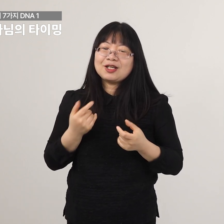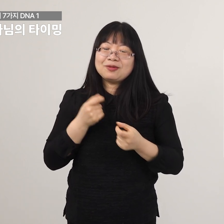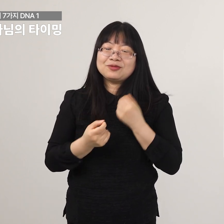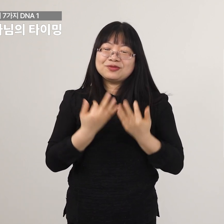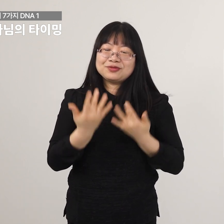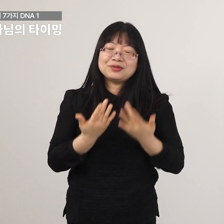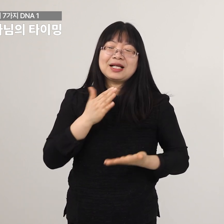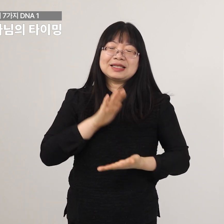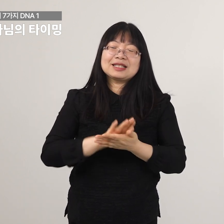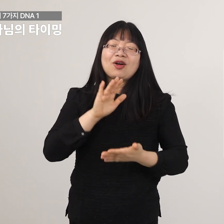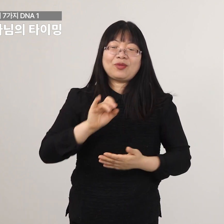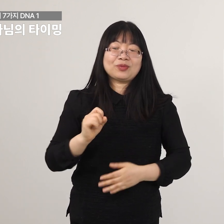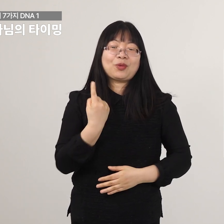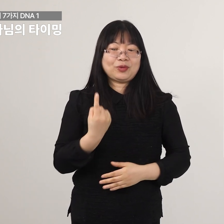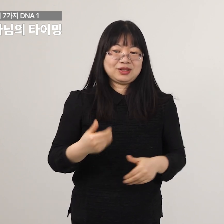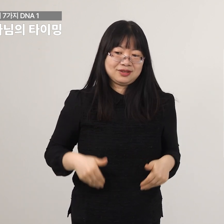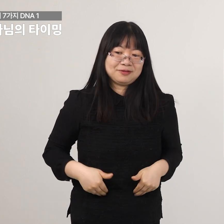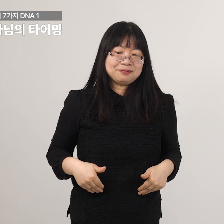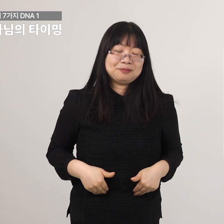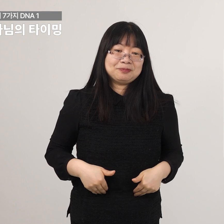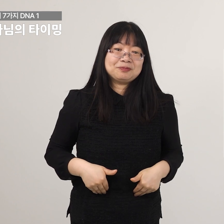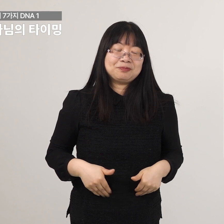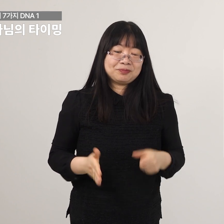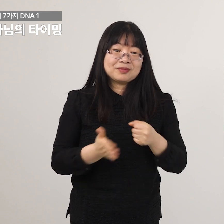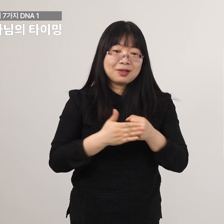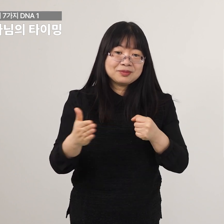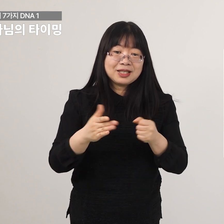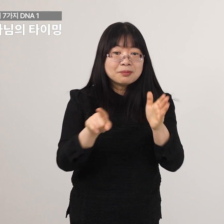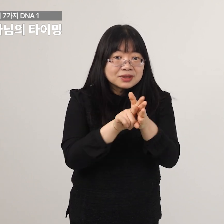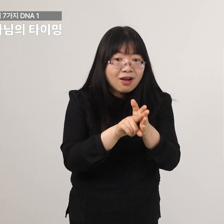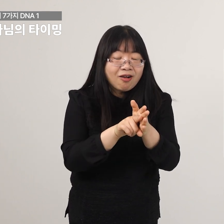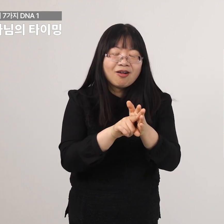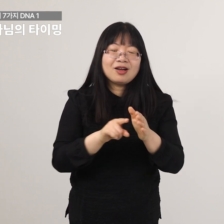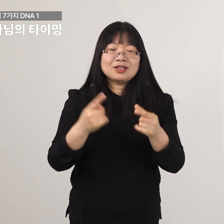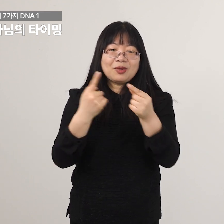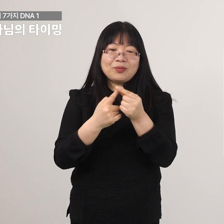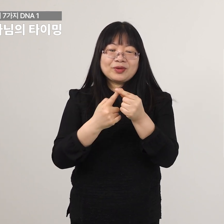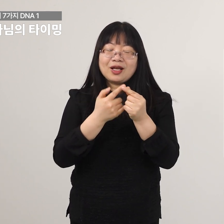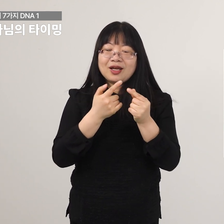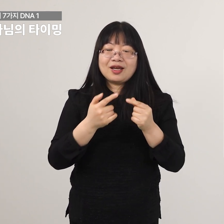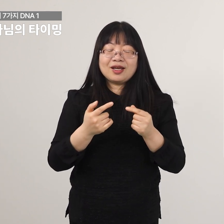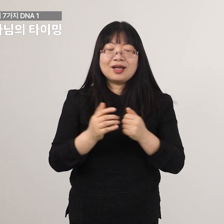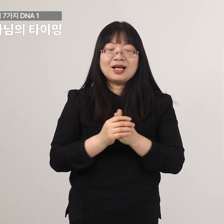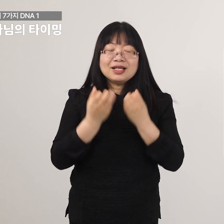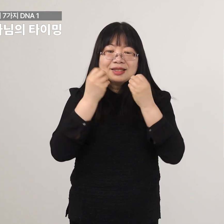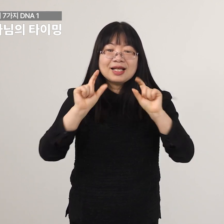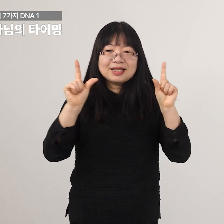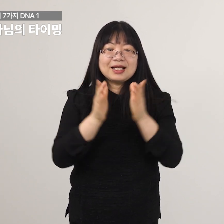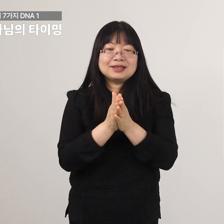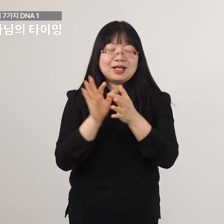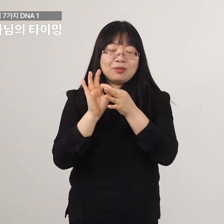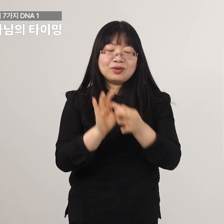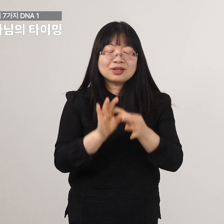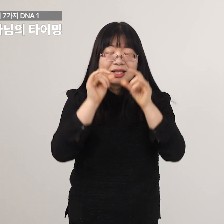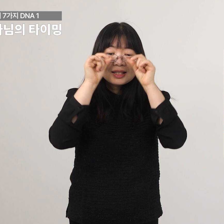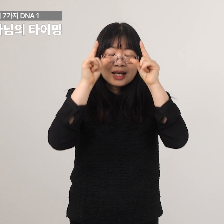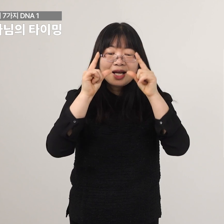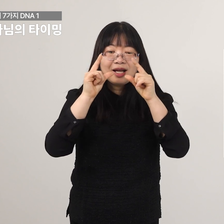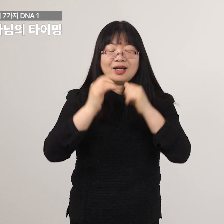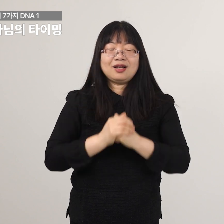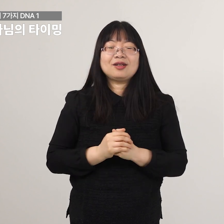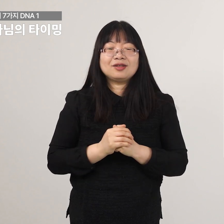불붙임입니다. 믿습니까? 그래서 첫 번째 여기서 우리가 새날을 시작하며 깨달아야 될